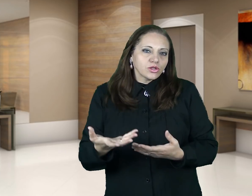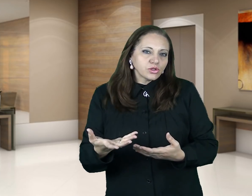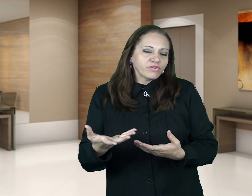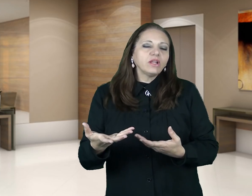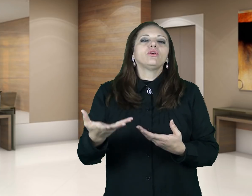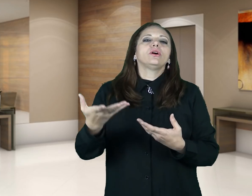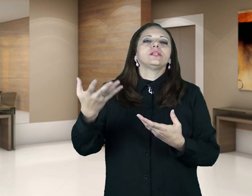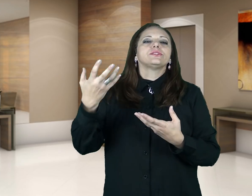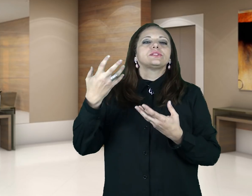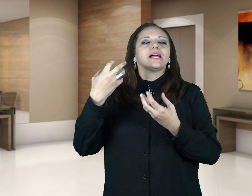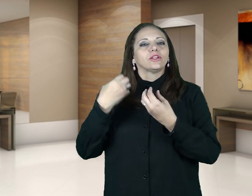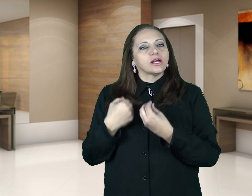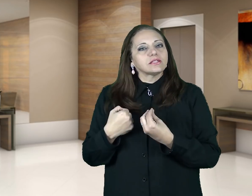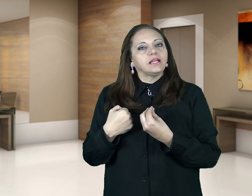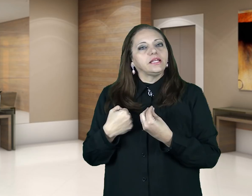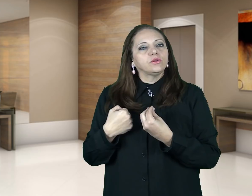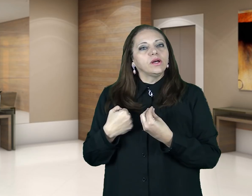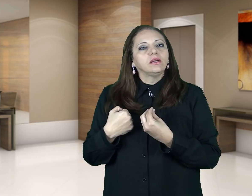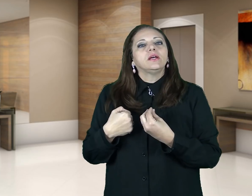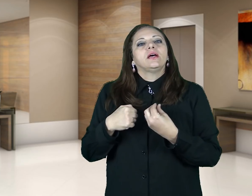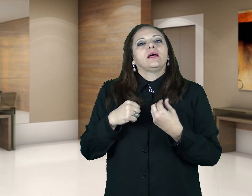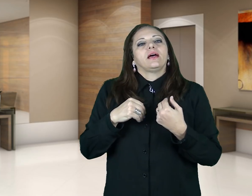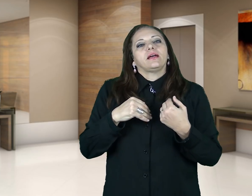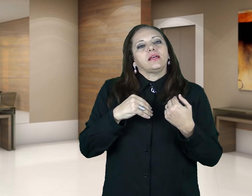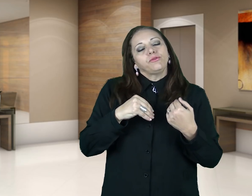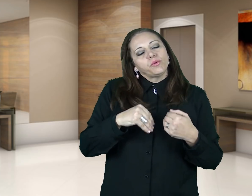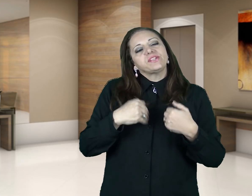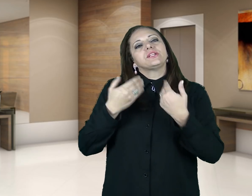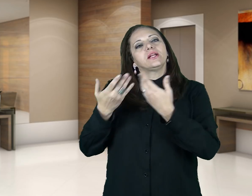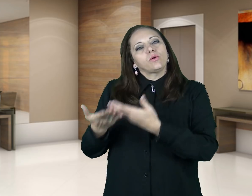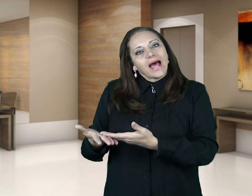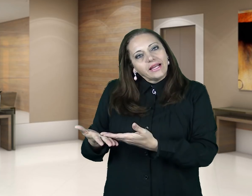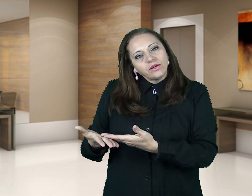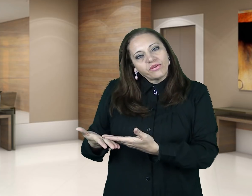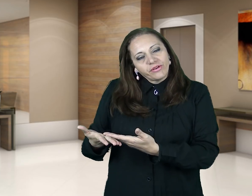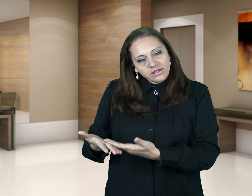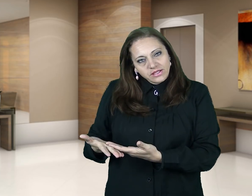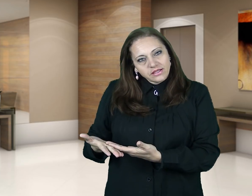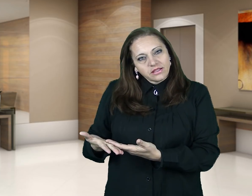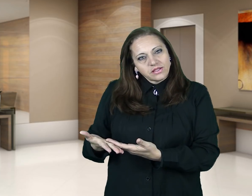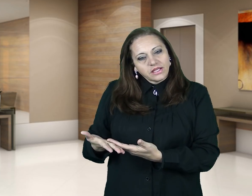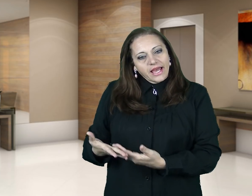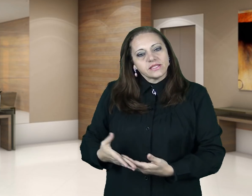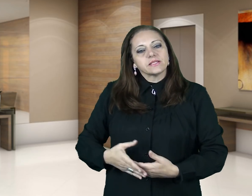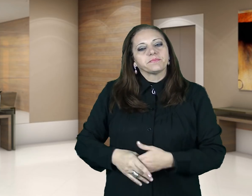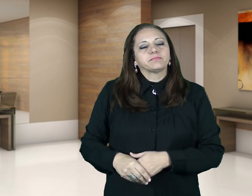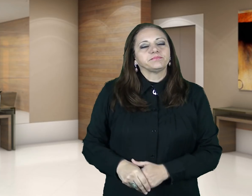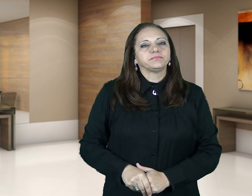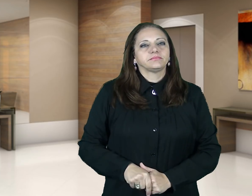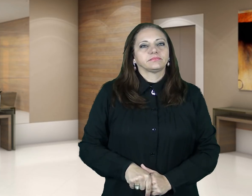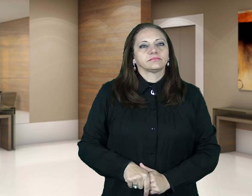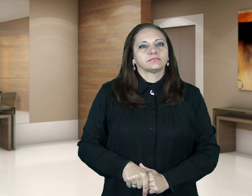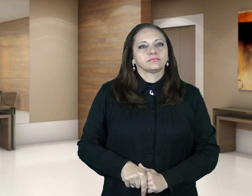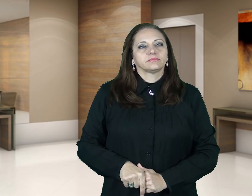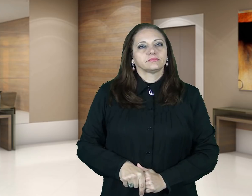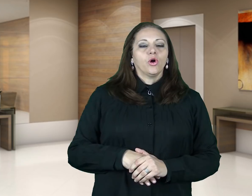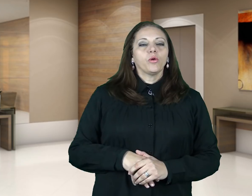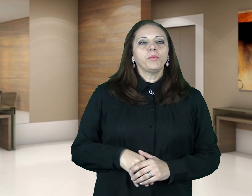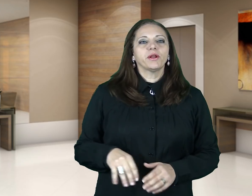nossos valores, da nossa língua, influenciando a língua francesa de sinais. Como